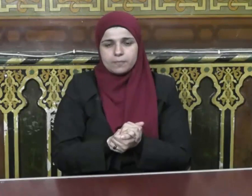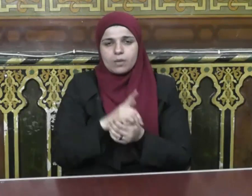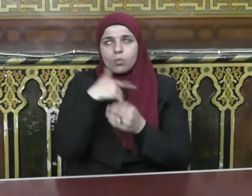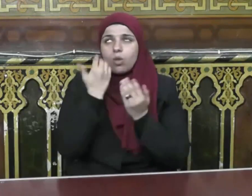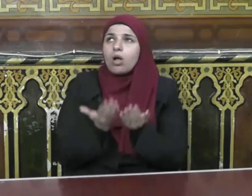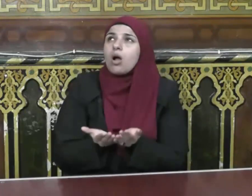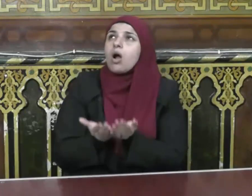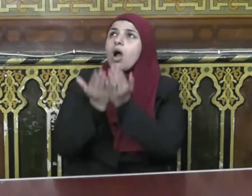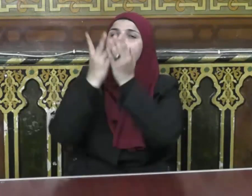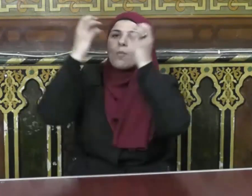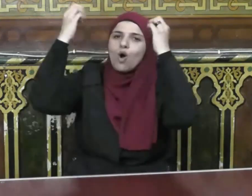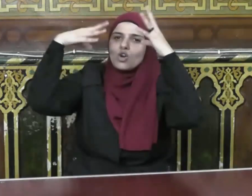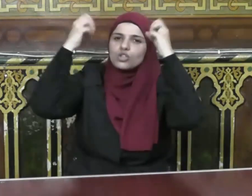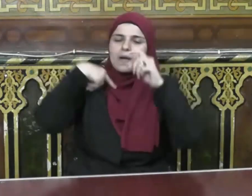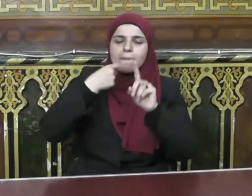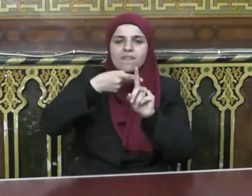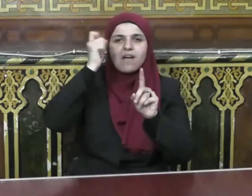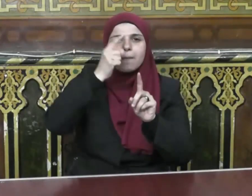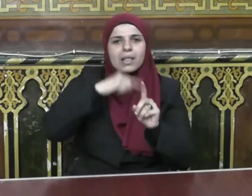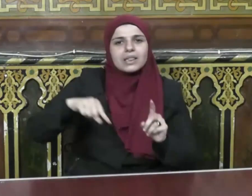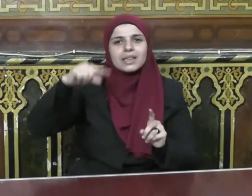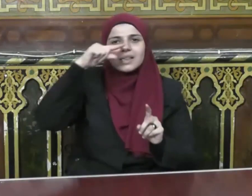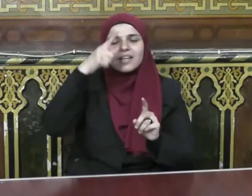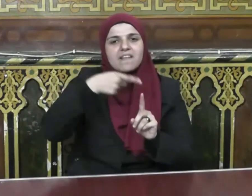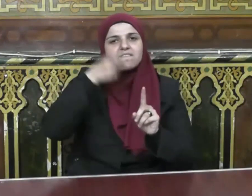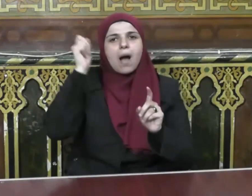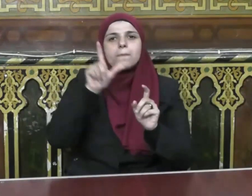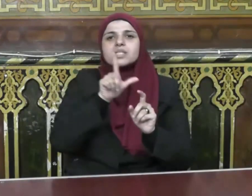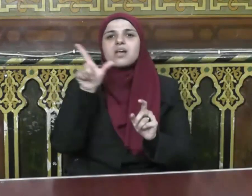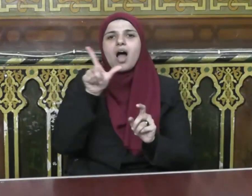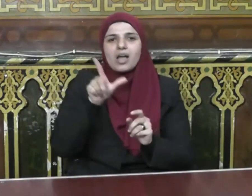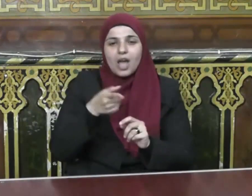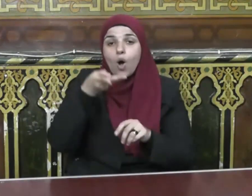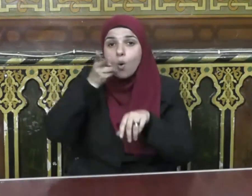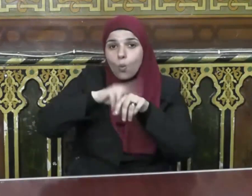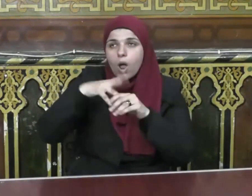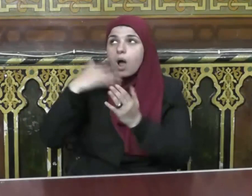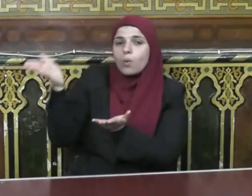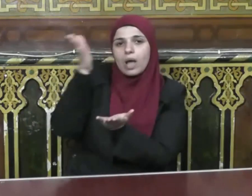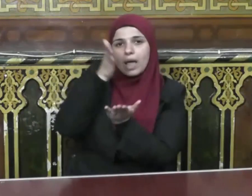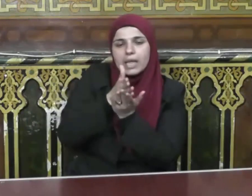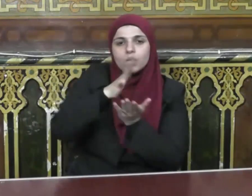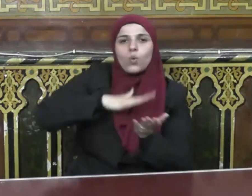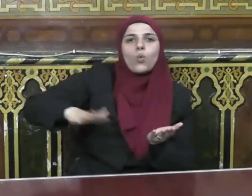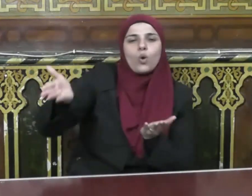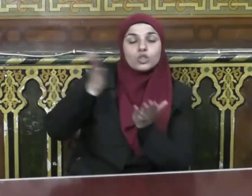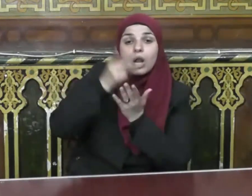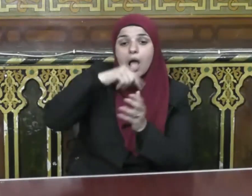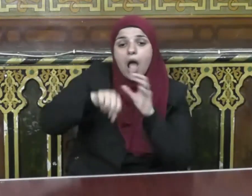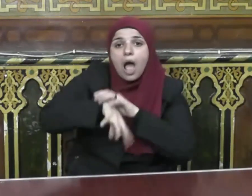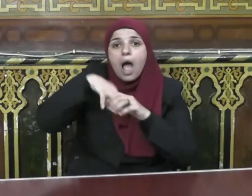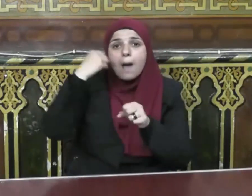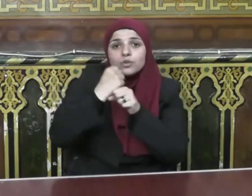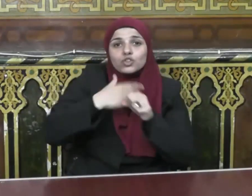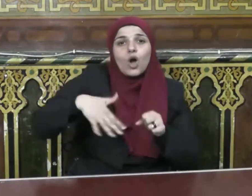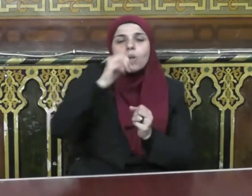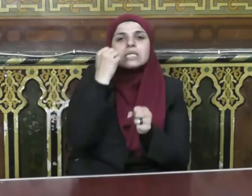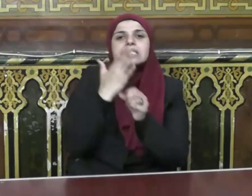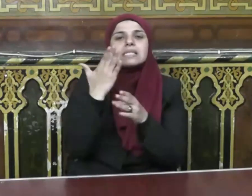اللهم ارزقنا فهم ديننا فهما صحيحا، واهدنا واهد بنا، واجعلنا سببا لمن اهتدى.